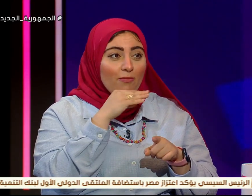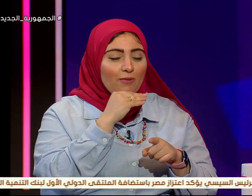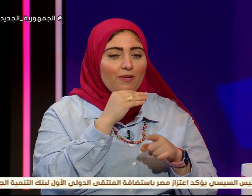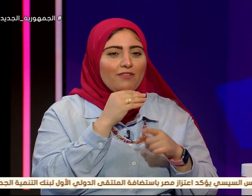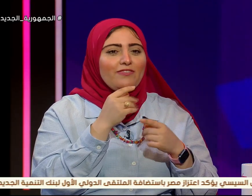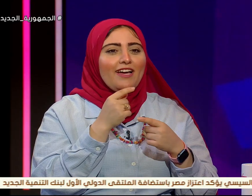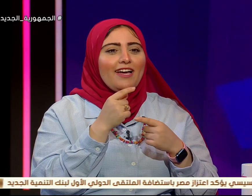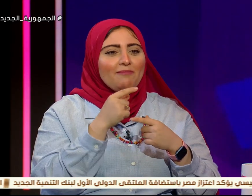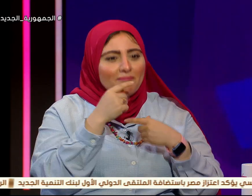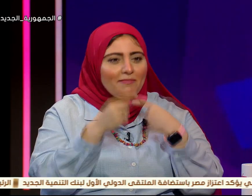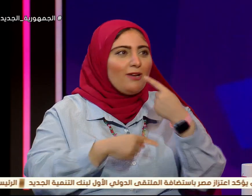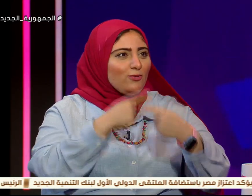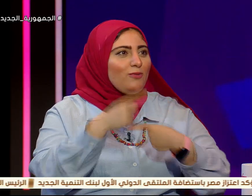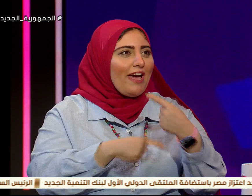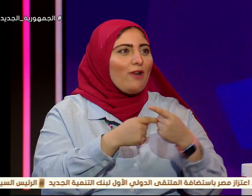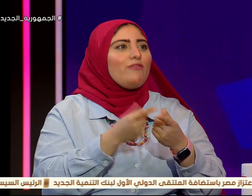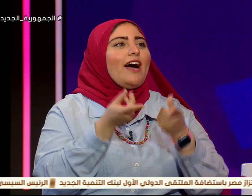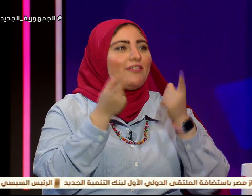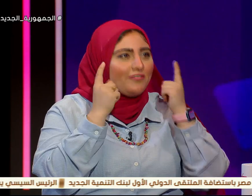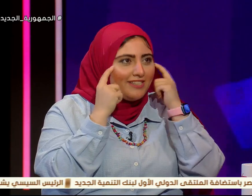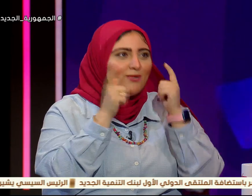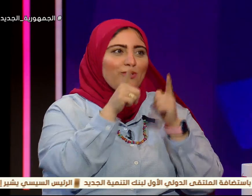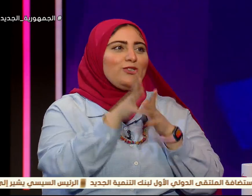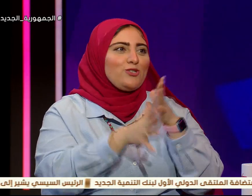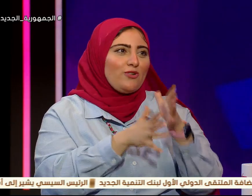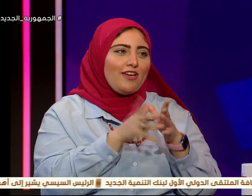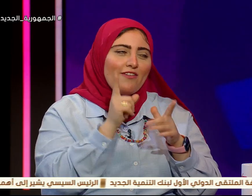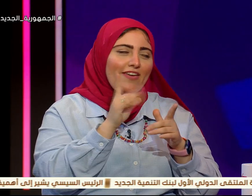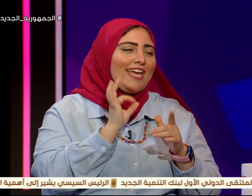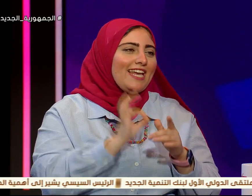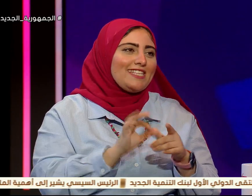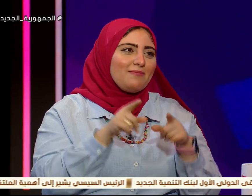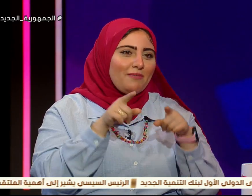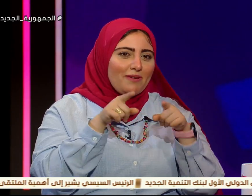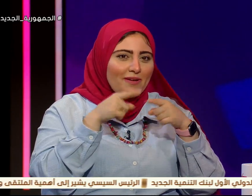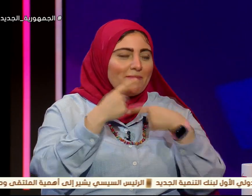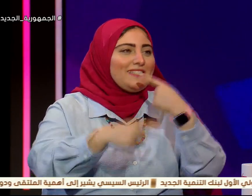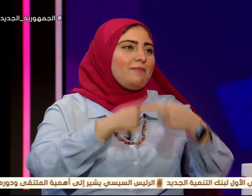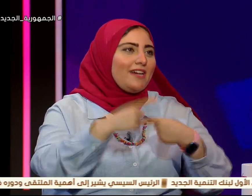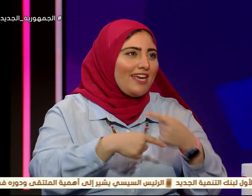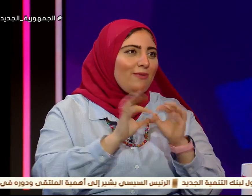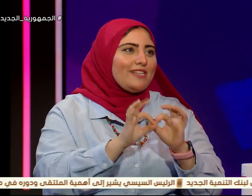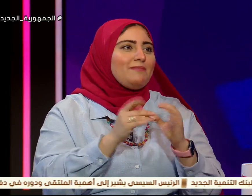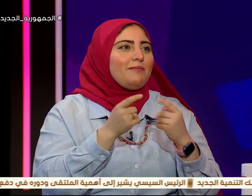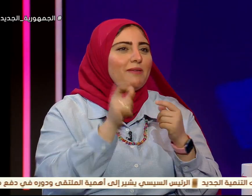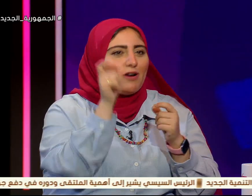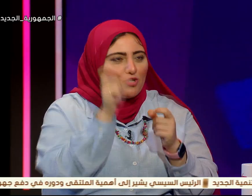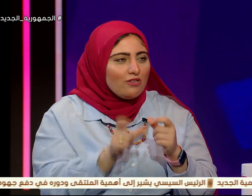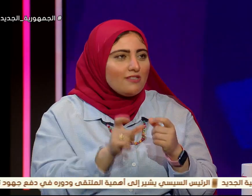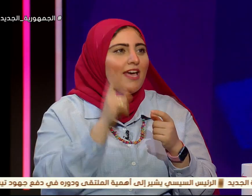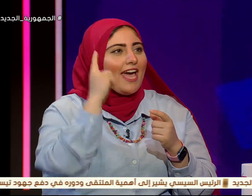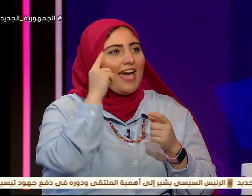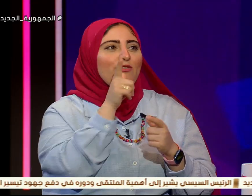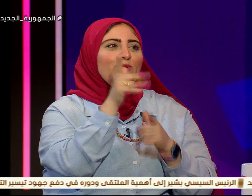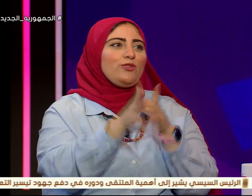وبابا ف على طول معاهم ف عارفين لغه الاشاره فهي لازم تبقى باستمرار هي ولازم تبقي مع شخص عارف لغه